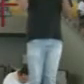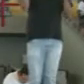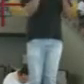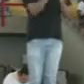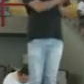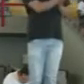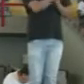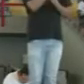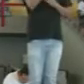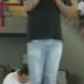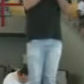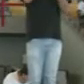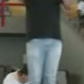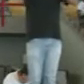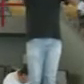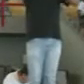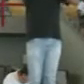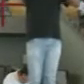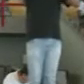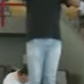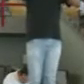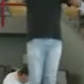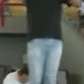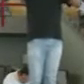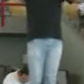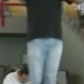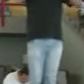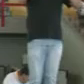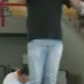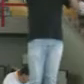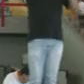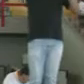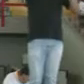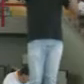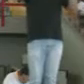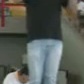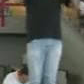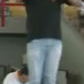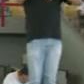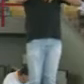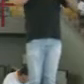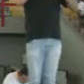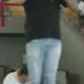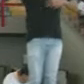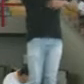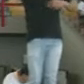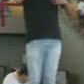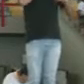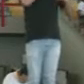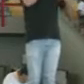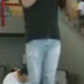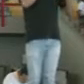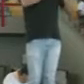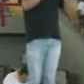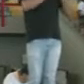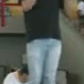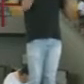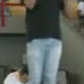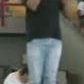já constarem na minha introdução, o corretor não vai ficar com a sensação de que eu fugi ao tema. Se eu não quiser usar